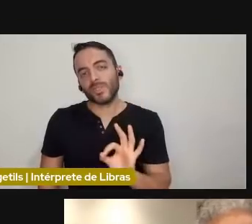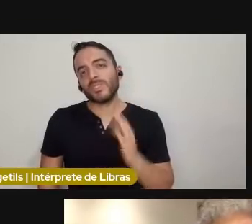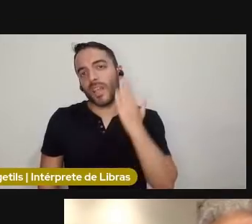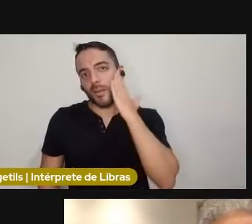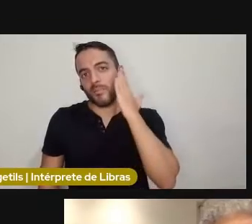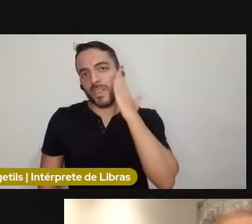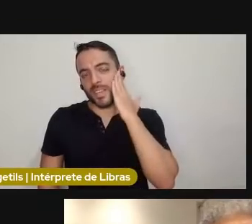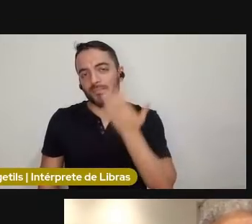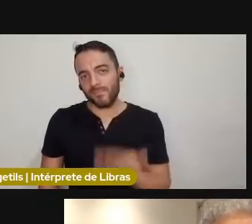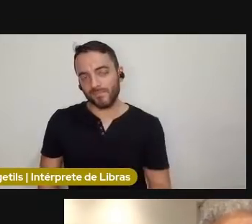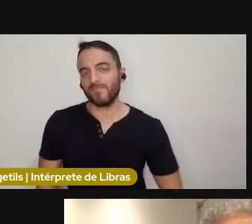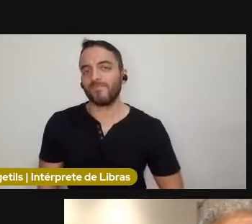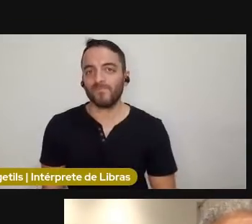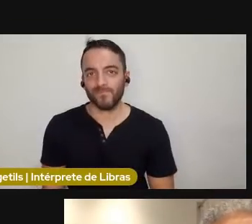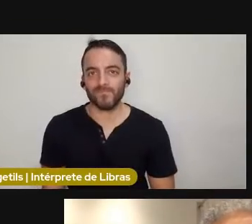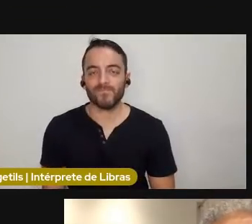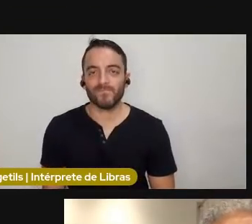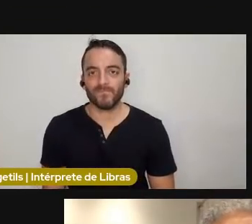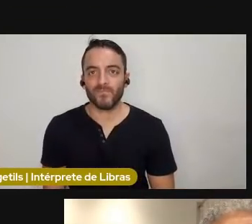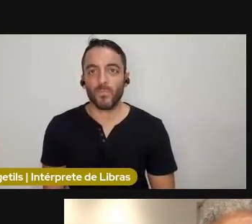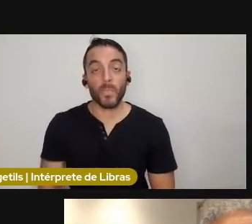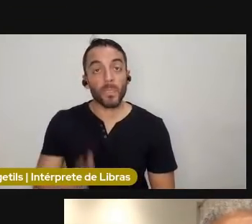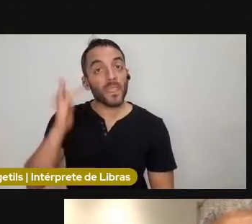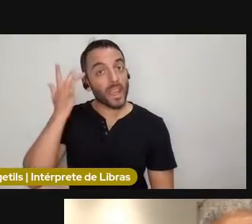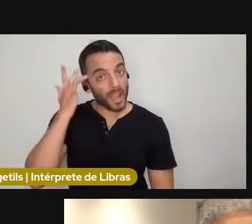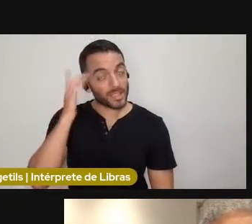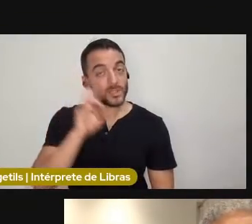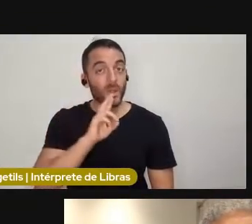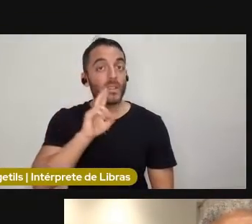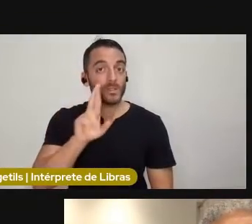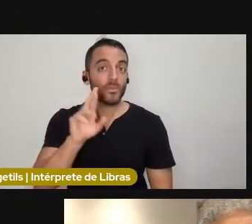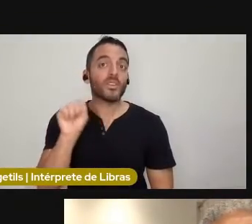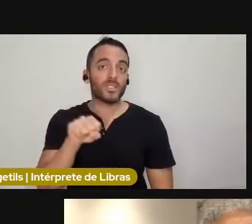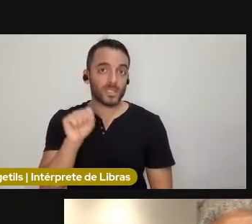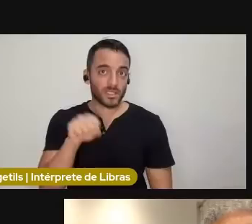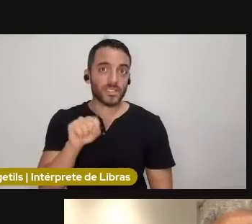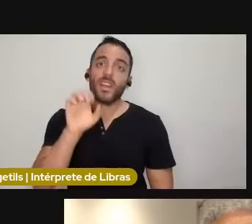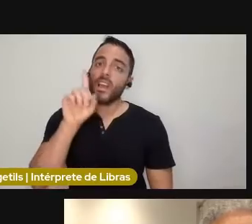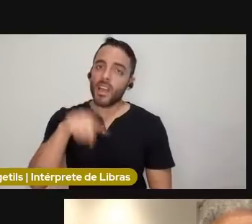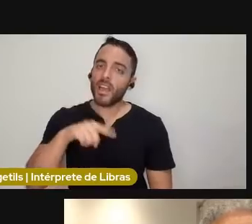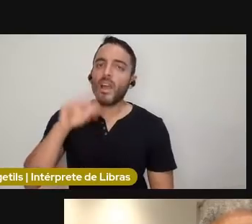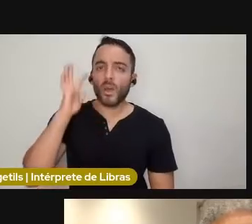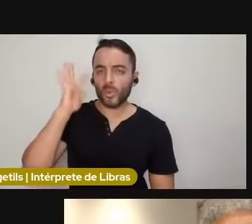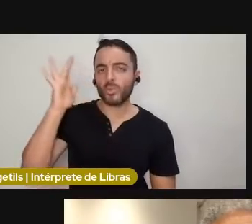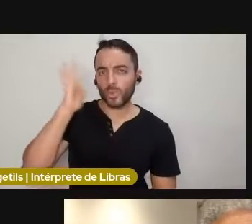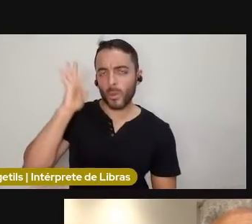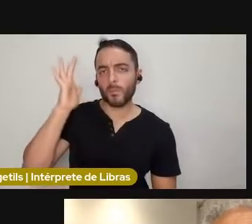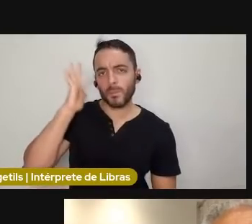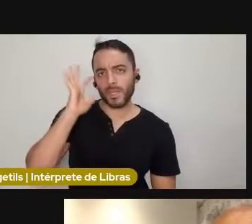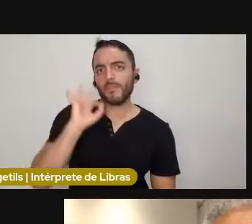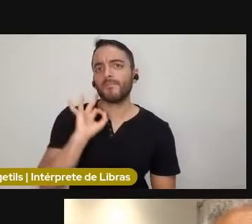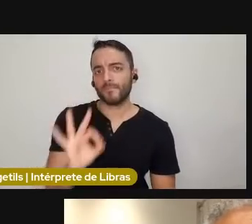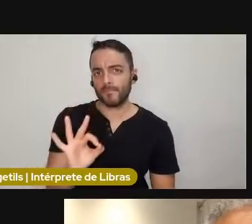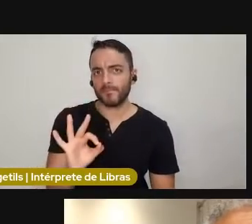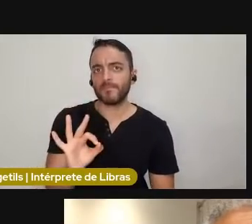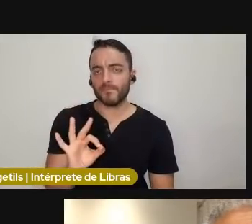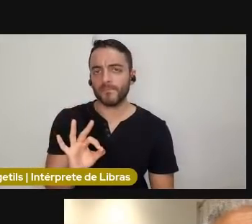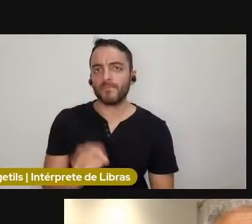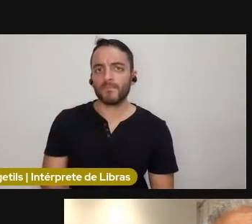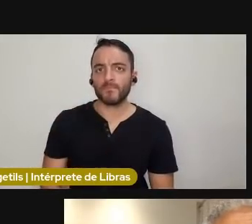Então, acho que sim. É utopia, sim, querer que... Querer que, como